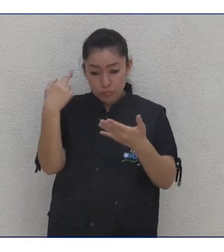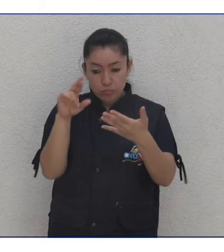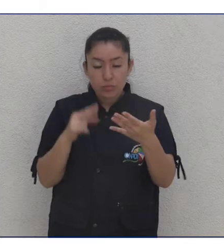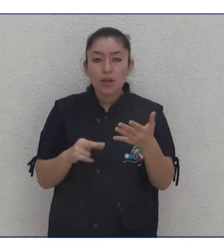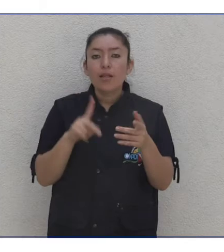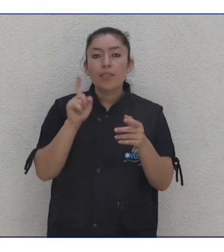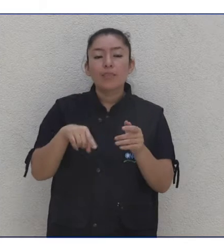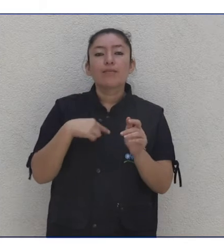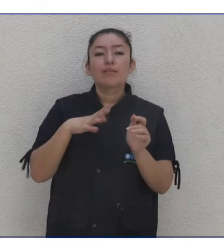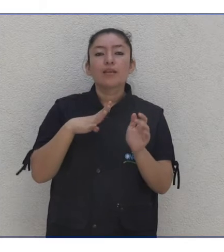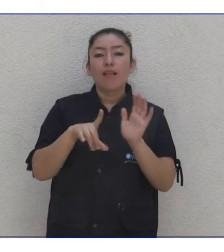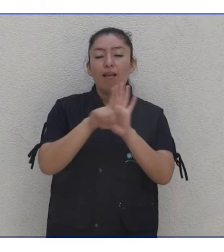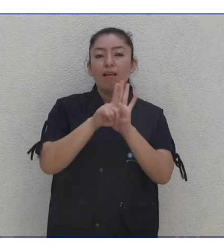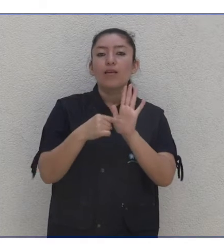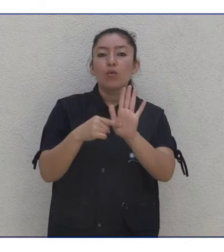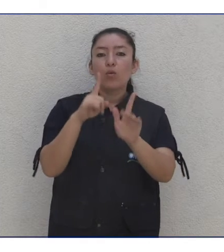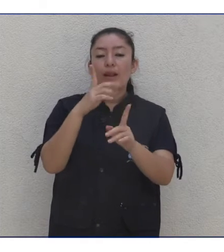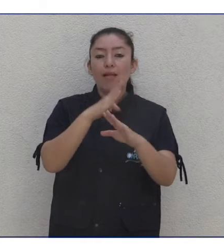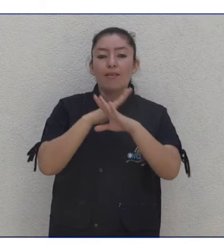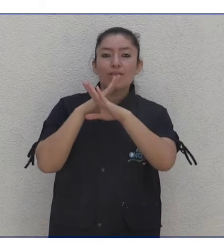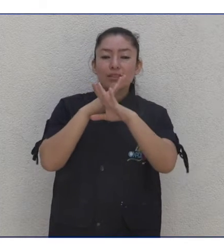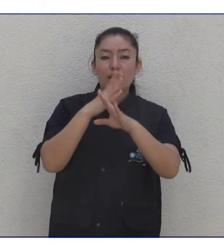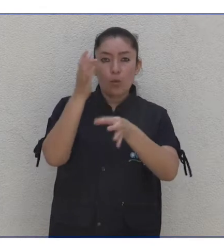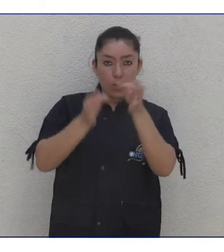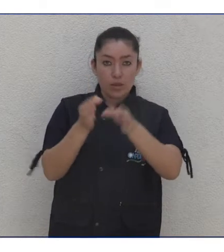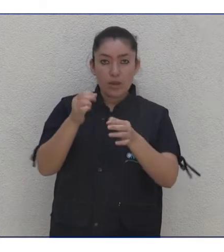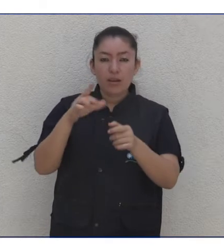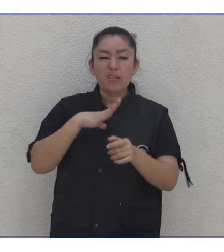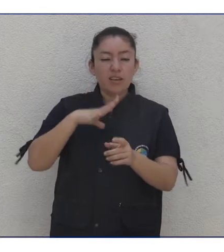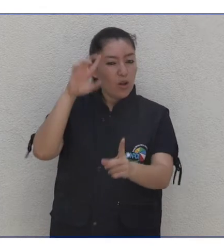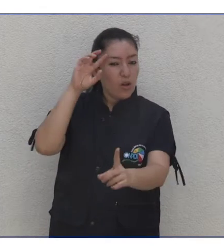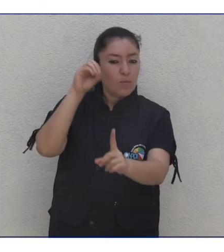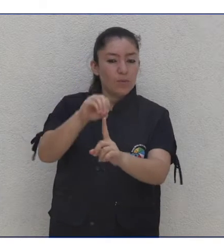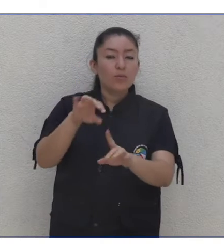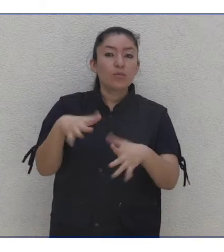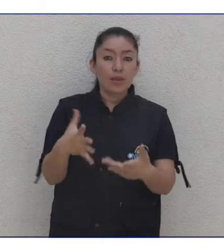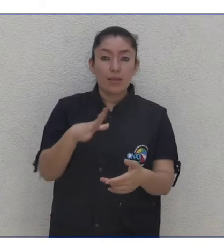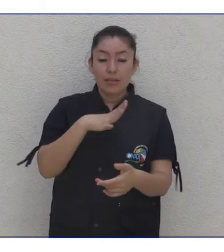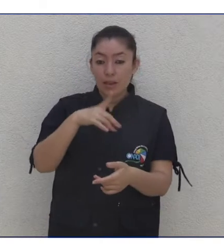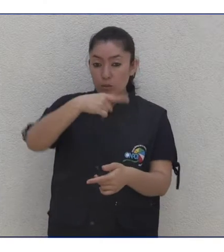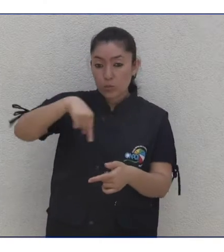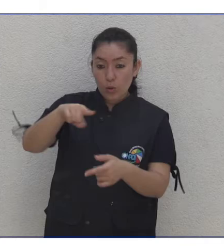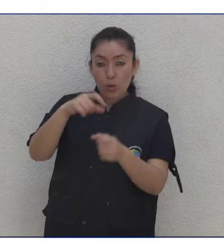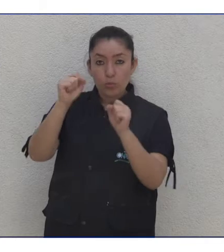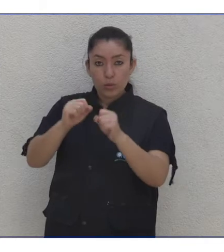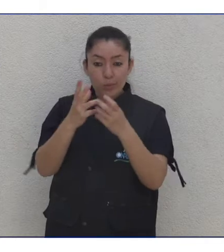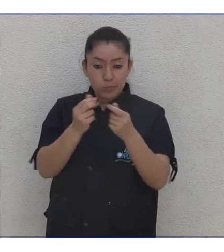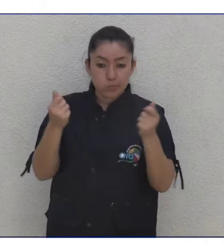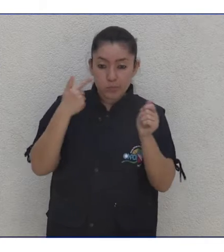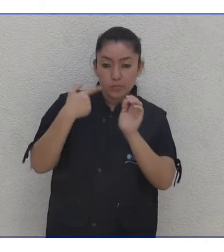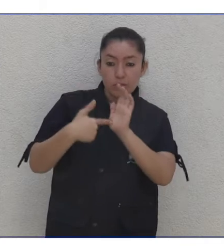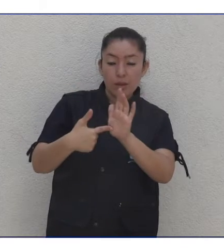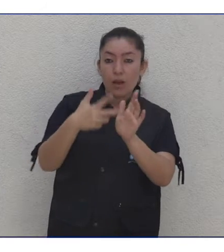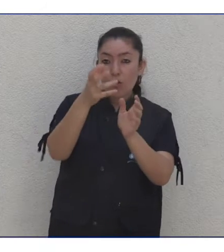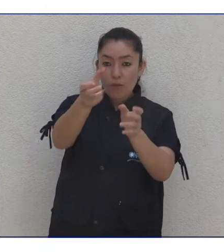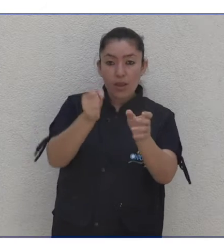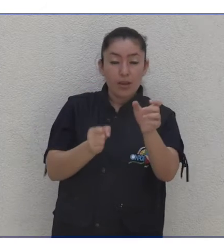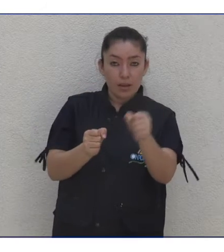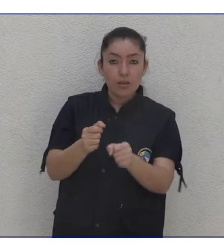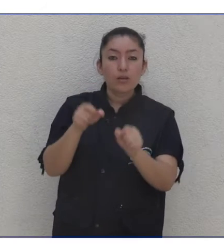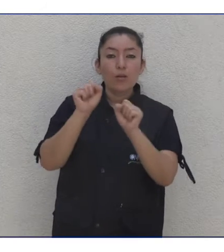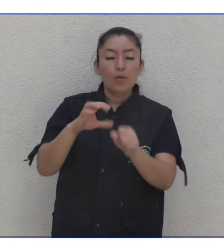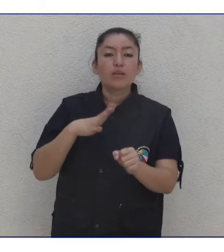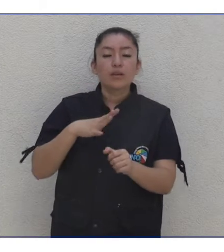de defensa jurídica que tiene por objetivo garantizar que en los actos y resoluciones de los sujetos obligados se respeten